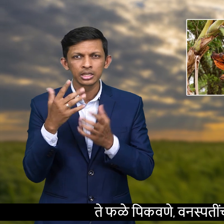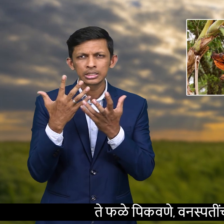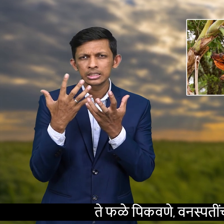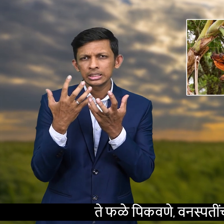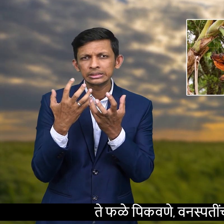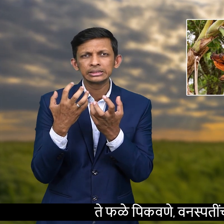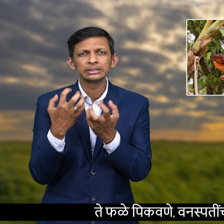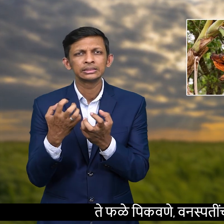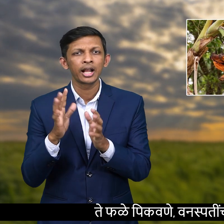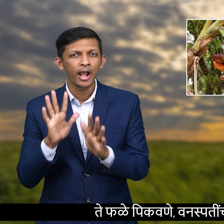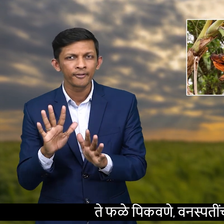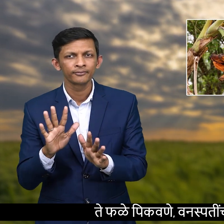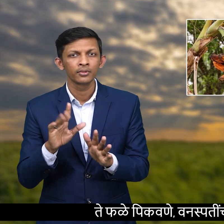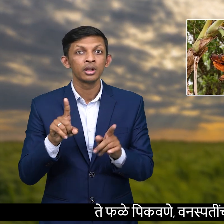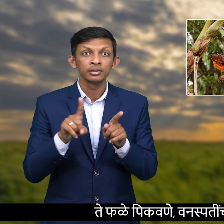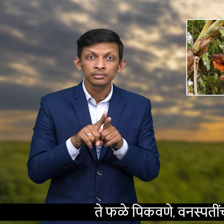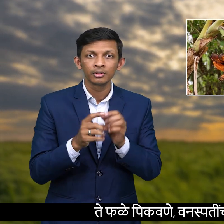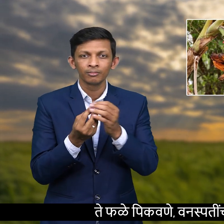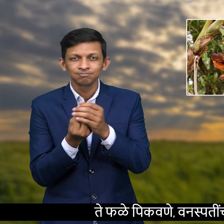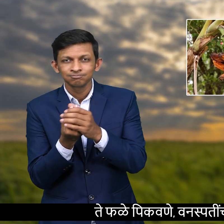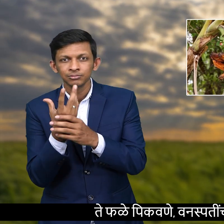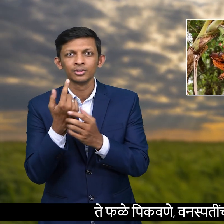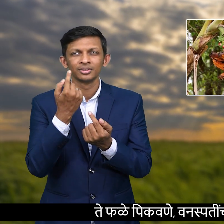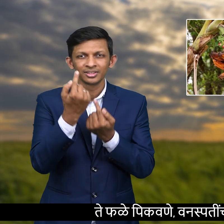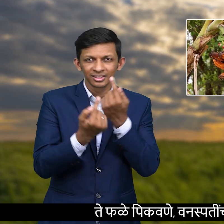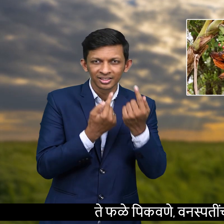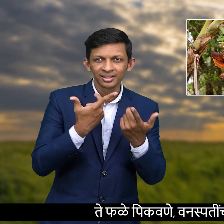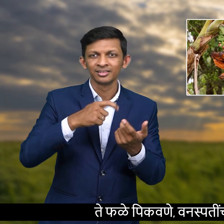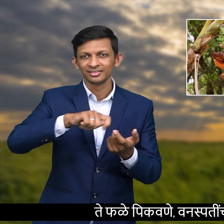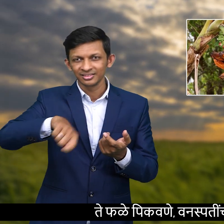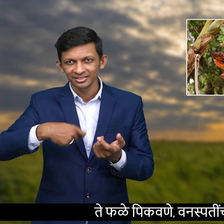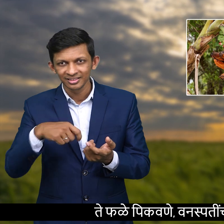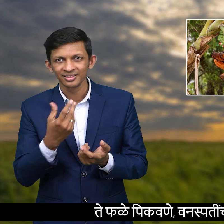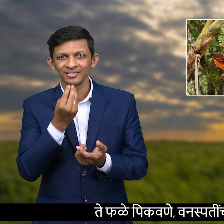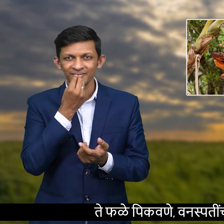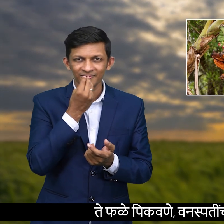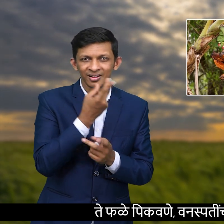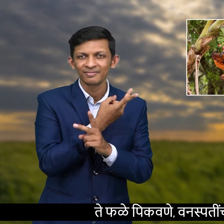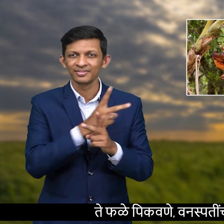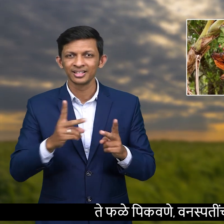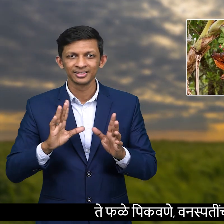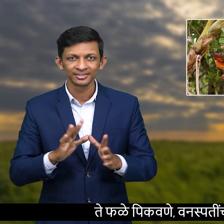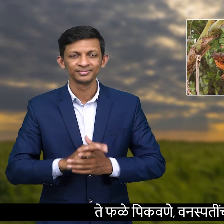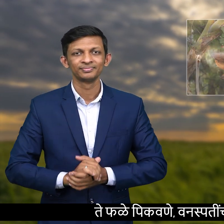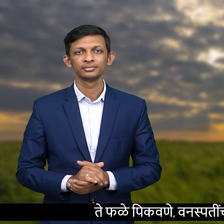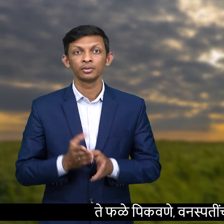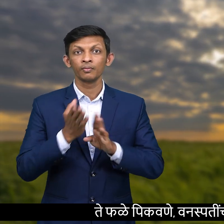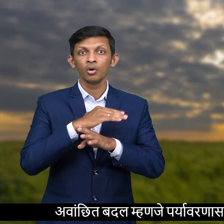ते फळे पिकवणे, वनस्पतींची वाढ आणि अन्न शिजवणे यासारखे असतात.